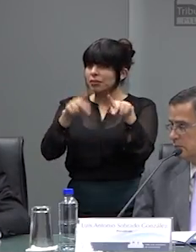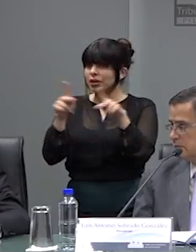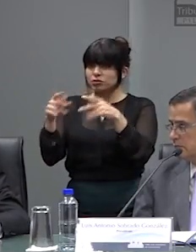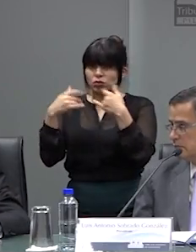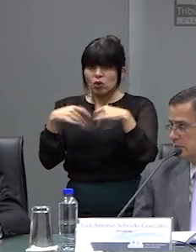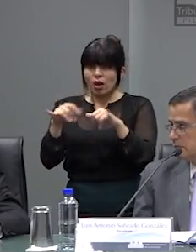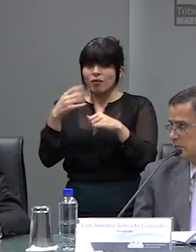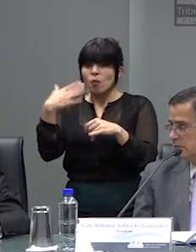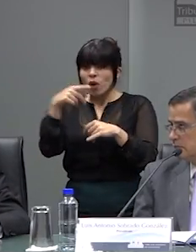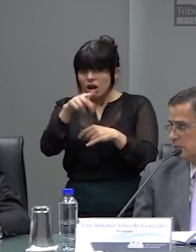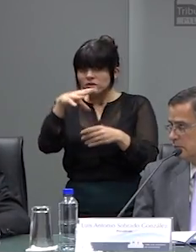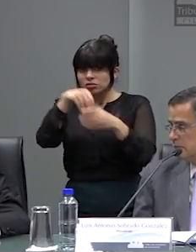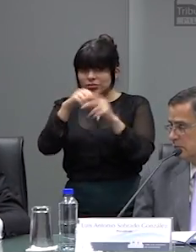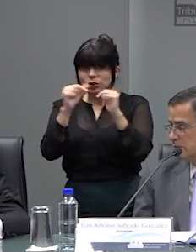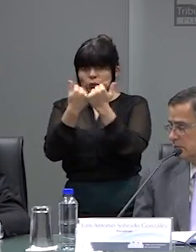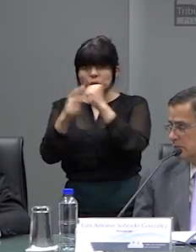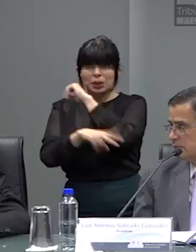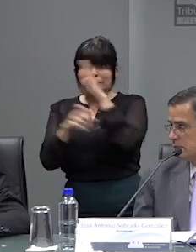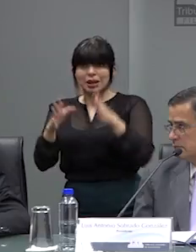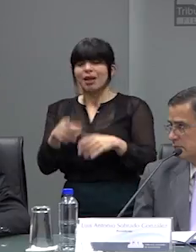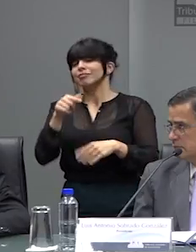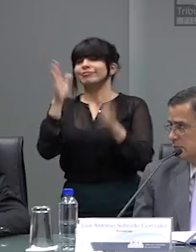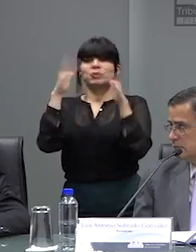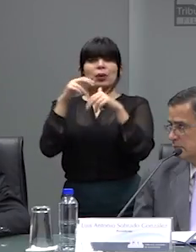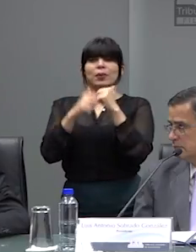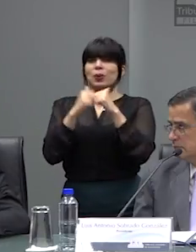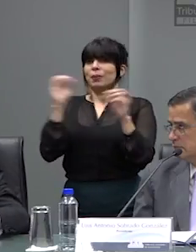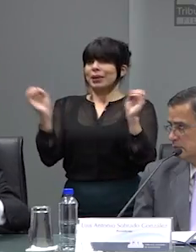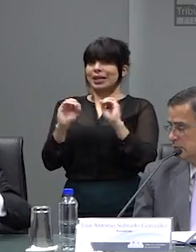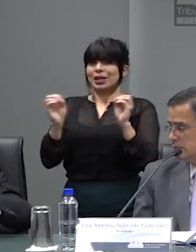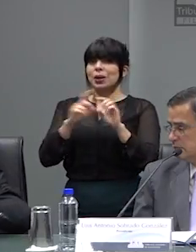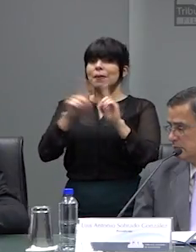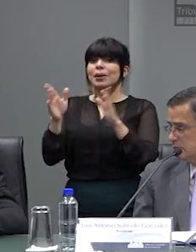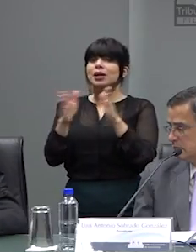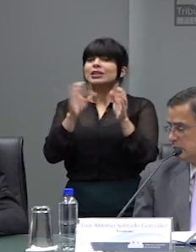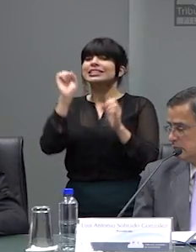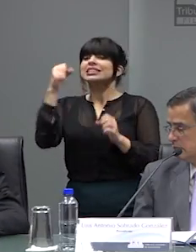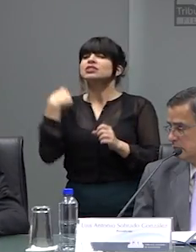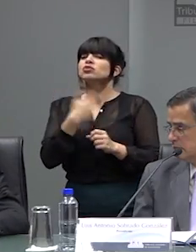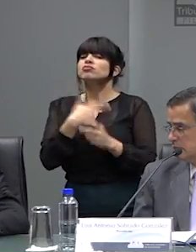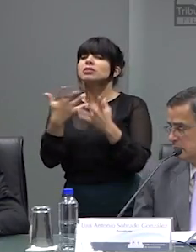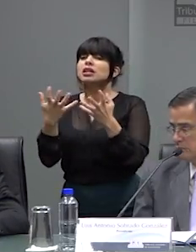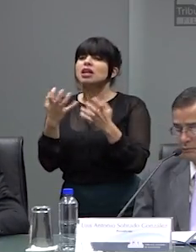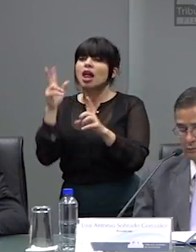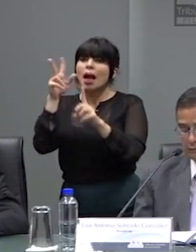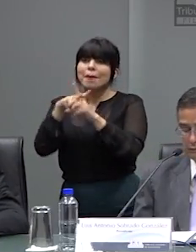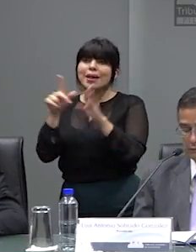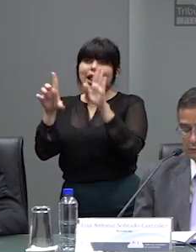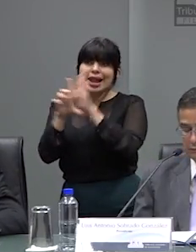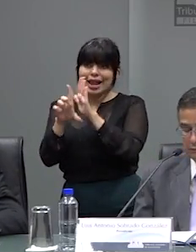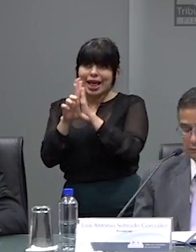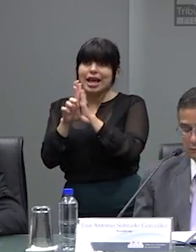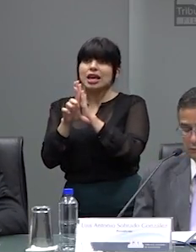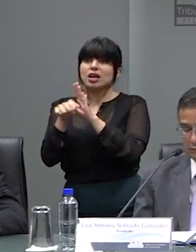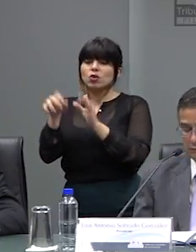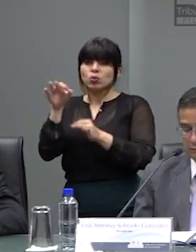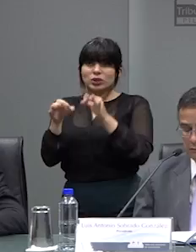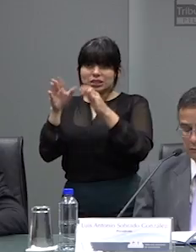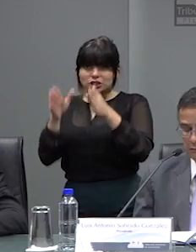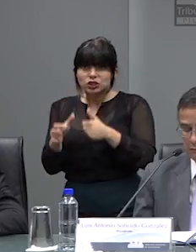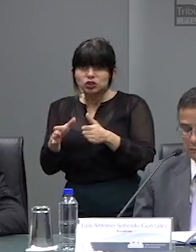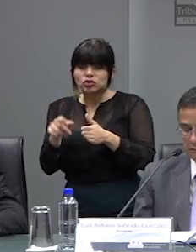por crimen organizado. Eso no hay problema alguno. Lo que sí queremos es tener ya en vigencia la ley de la